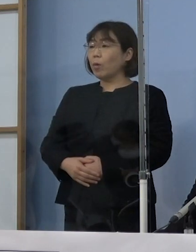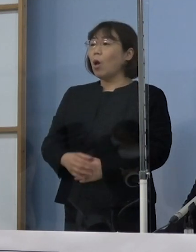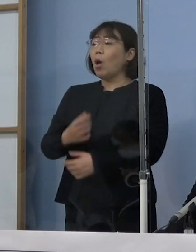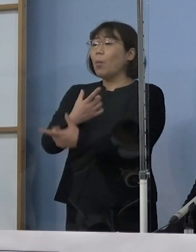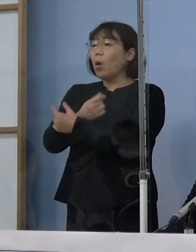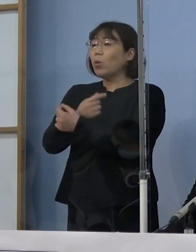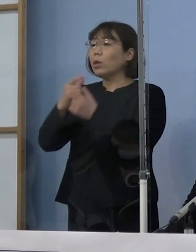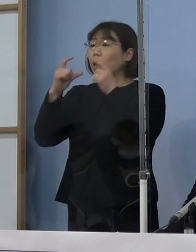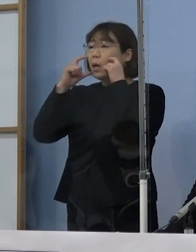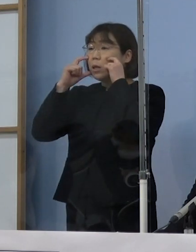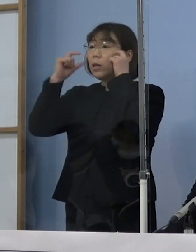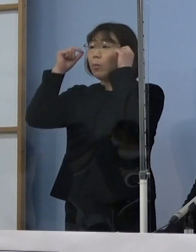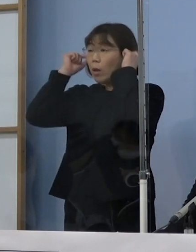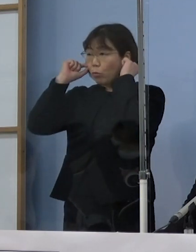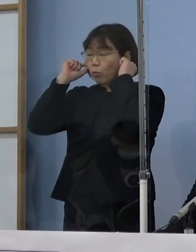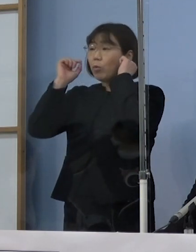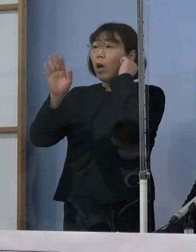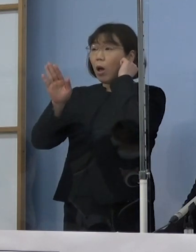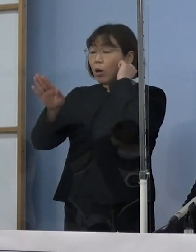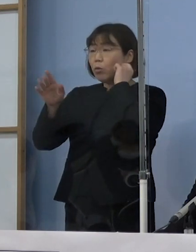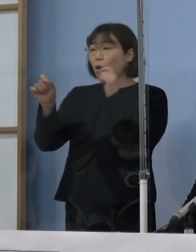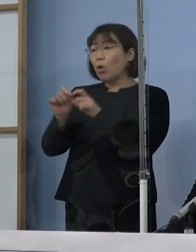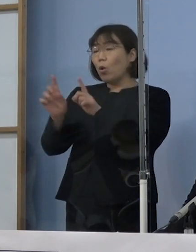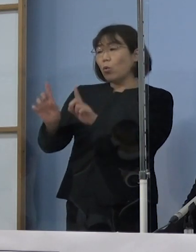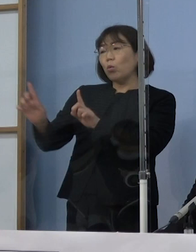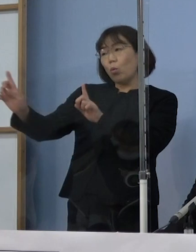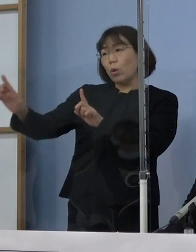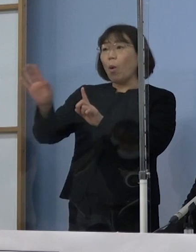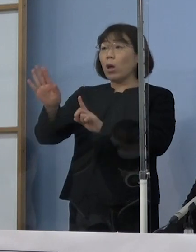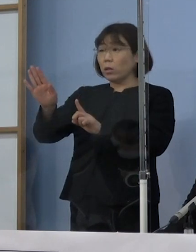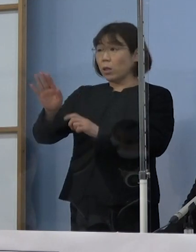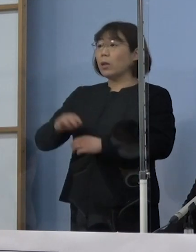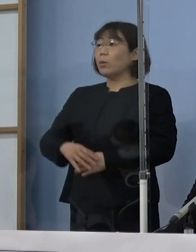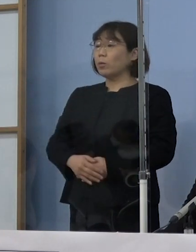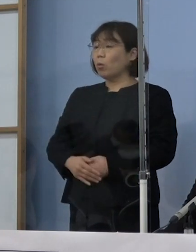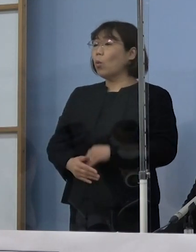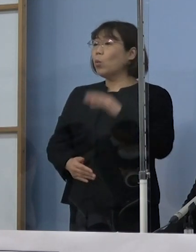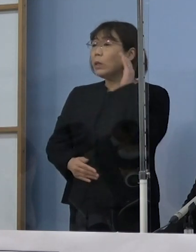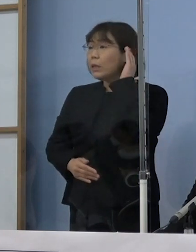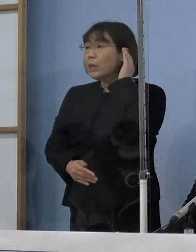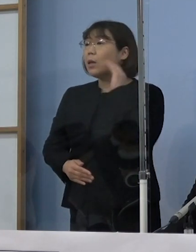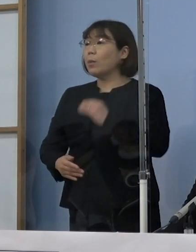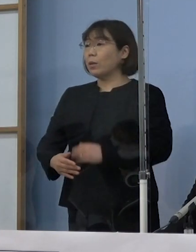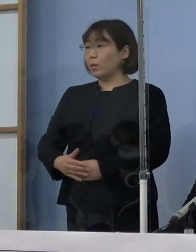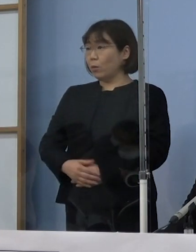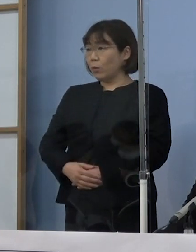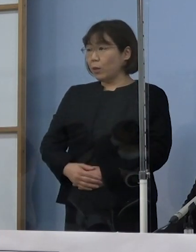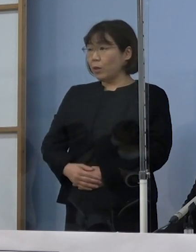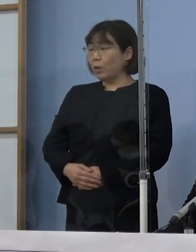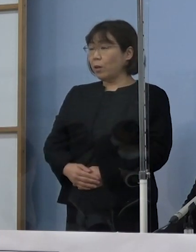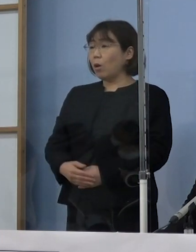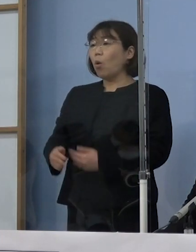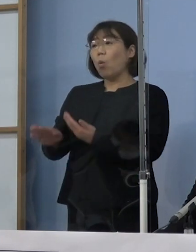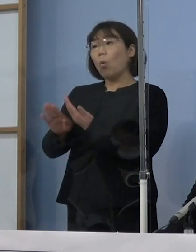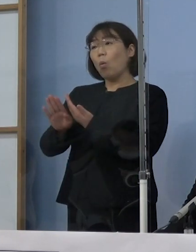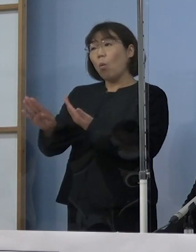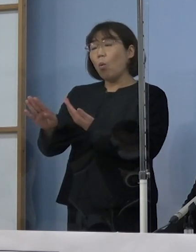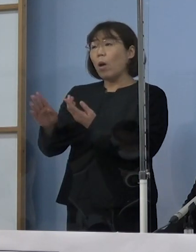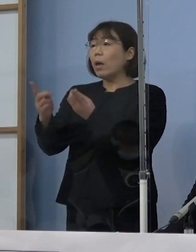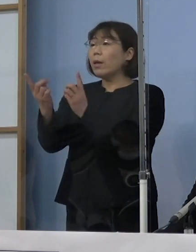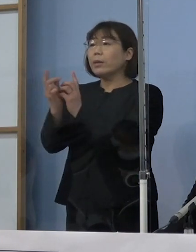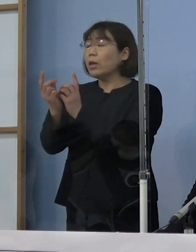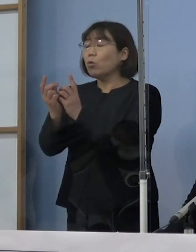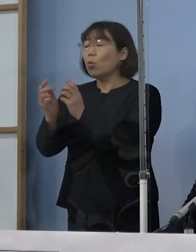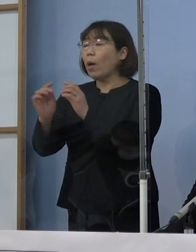互いにマスクあり、そして距離も取っていたというふうに伺っておりまして、それ以外の方との接触はなか